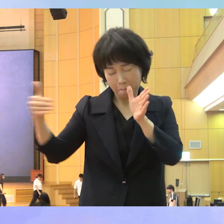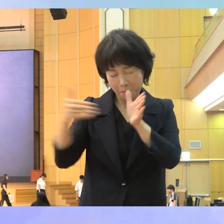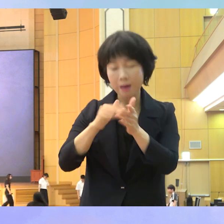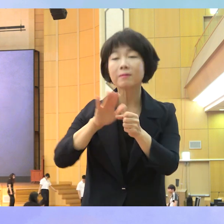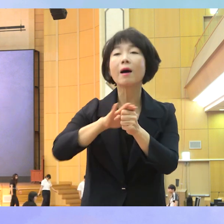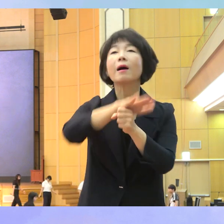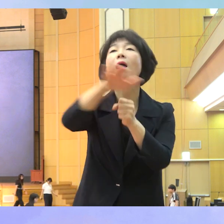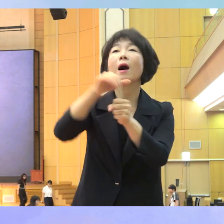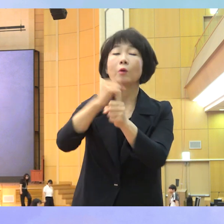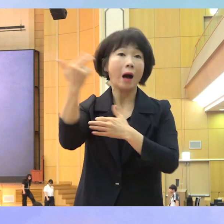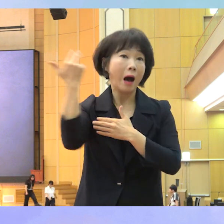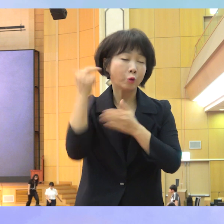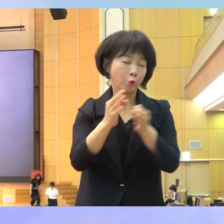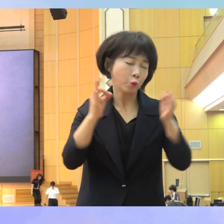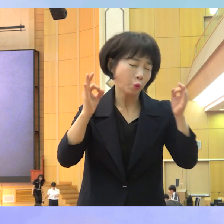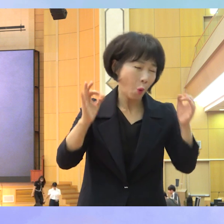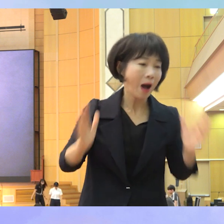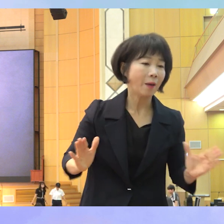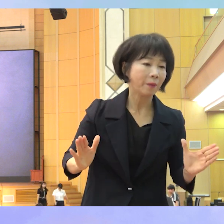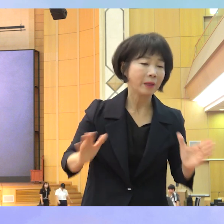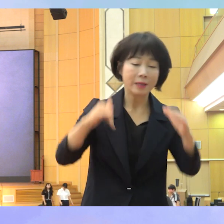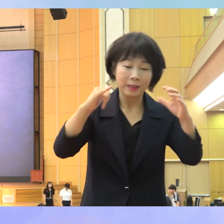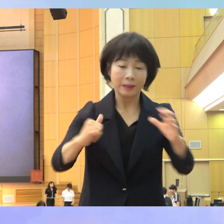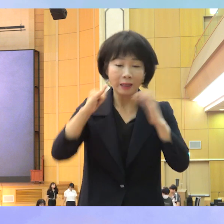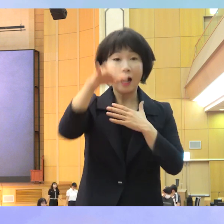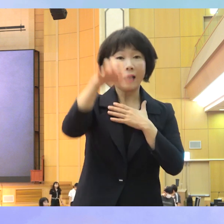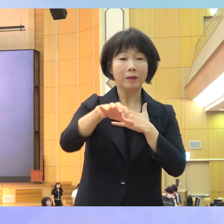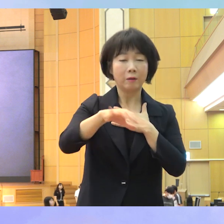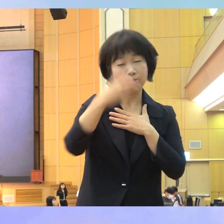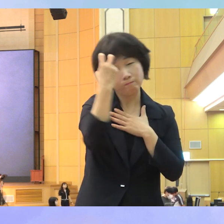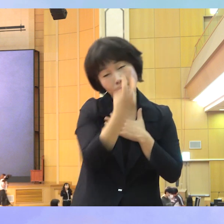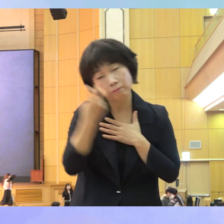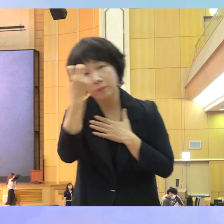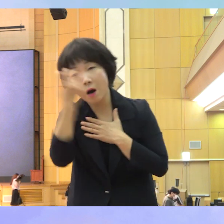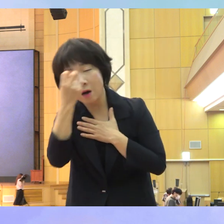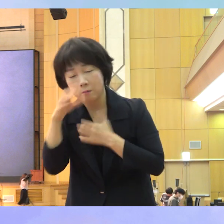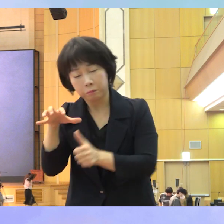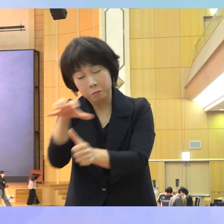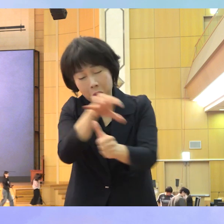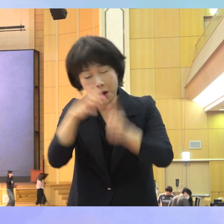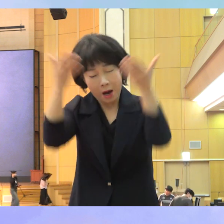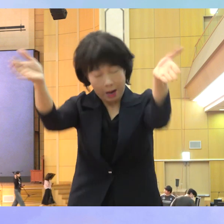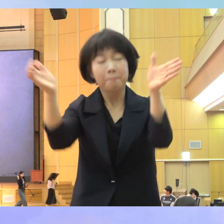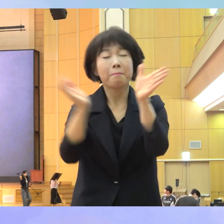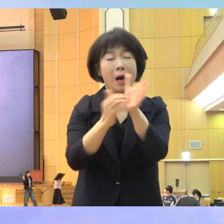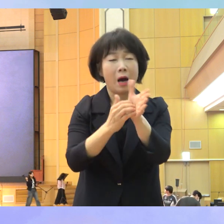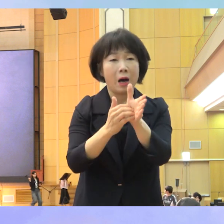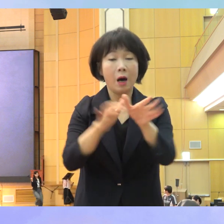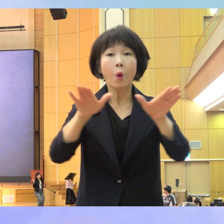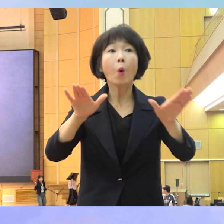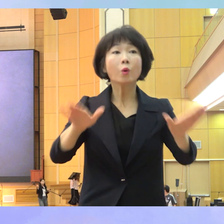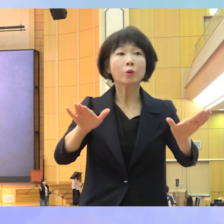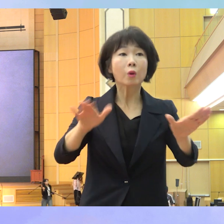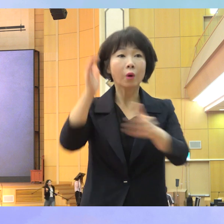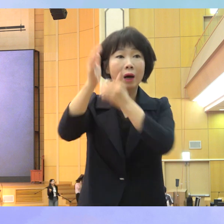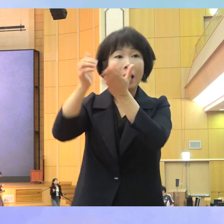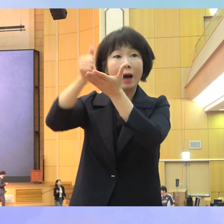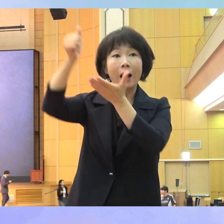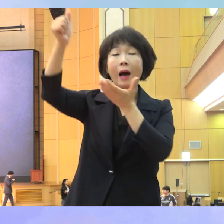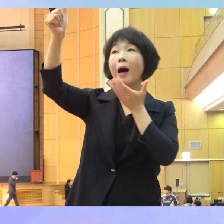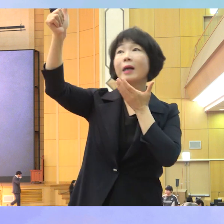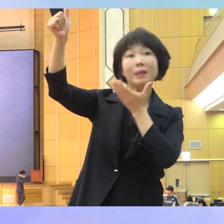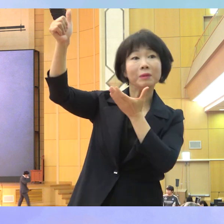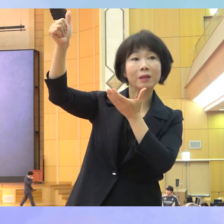사랑하셔서 한 주간도 세상에서 지켜주시고 함께해 주셨다가 오늘